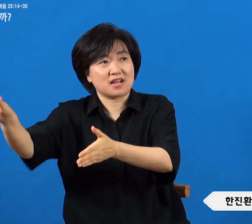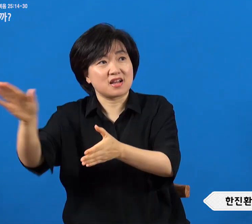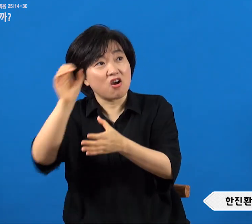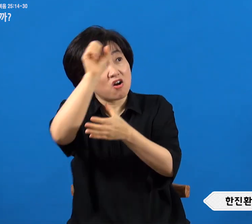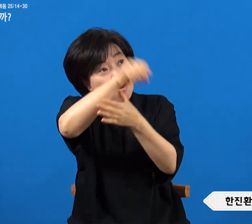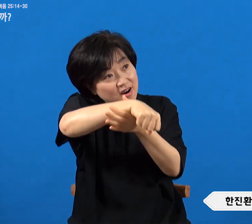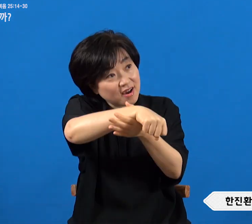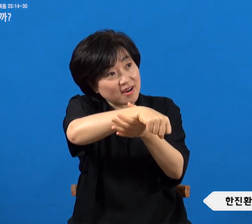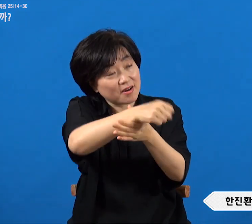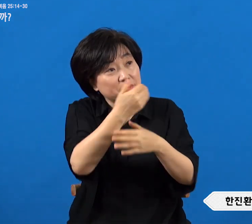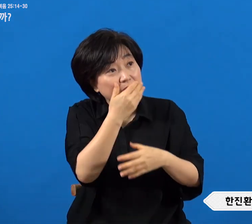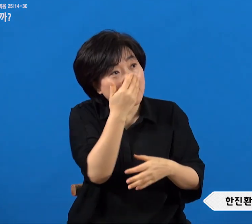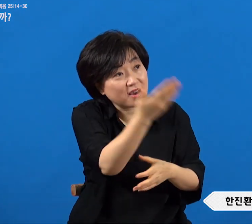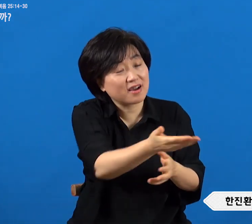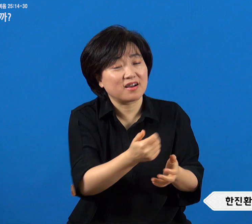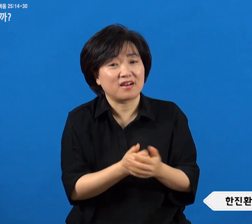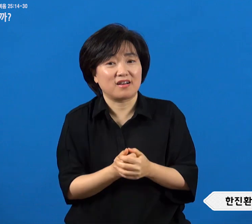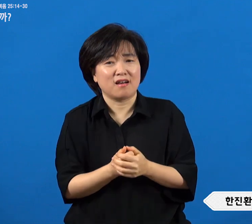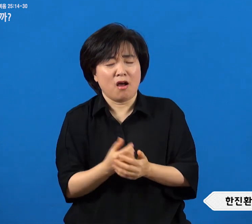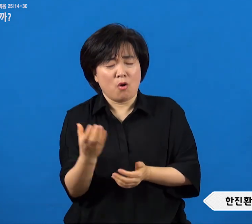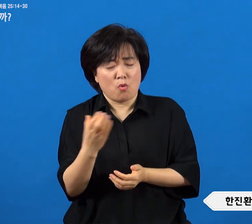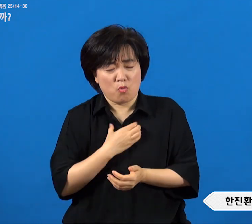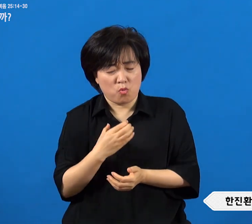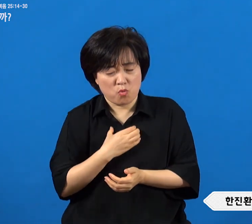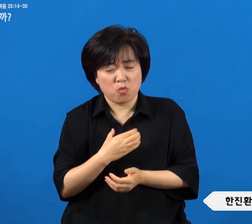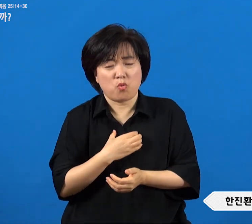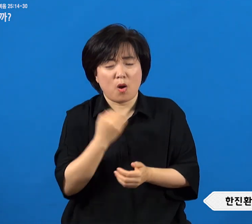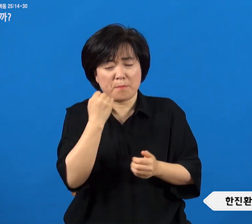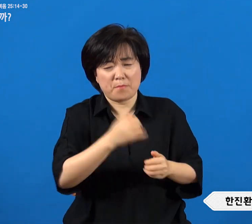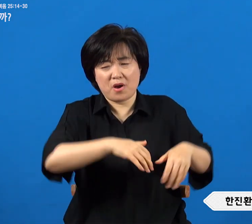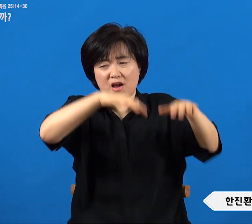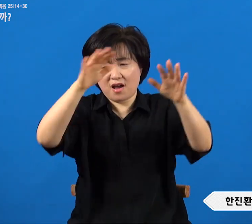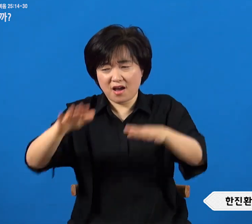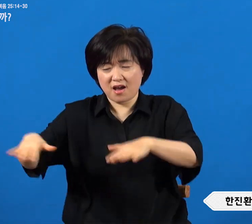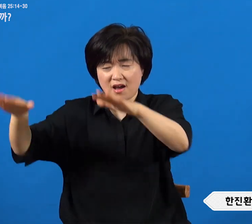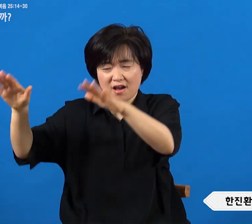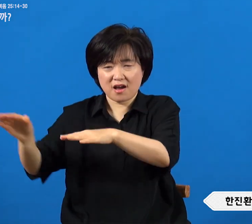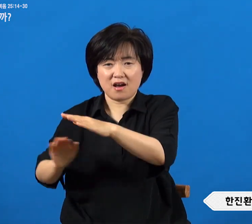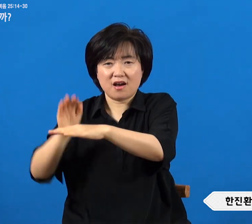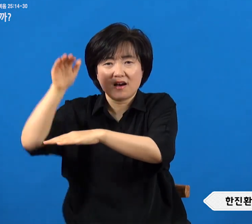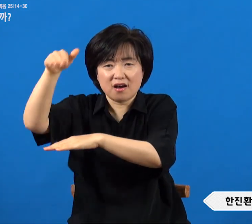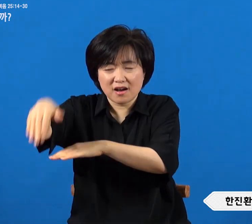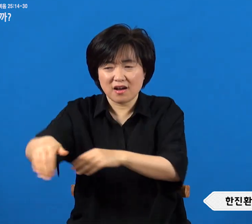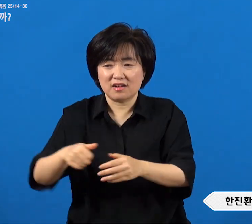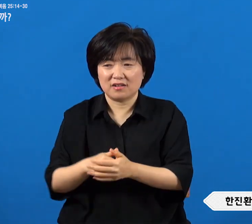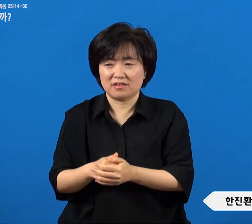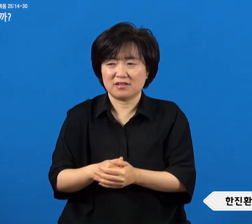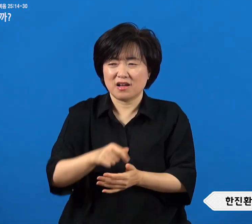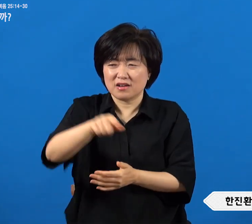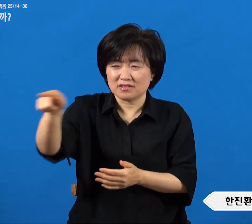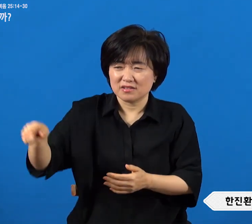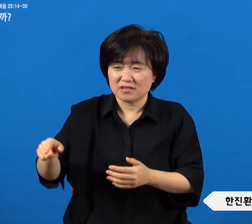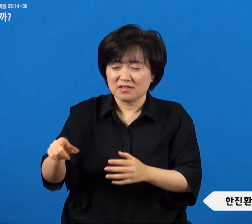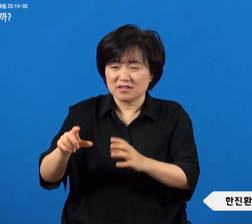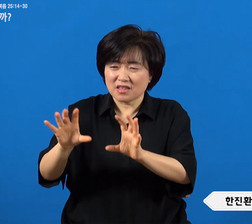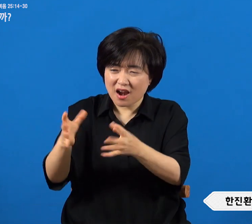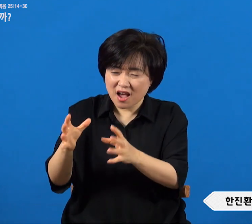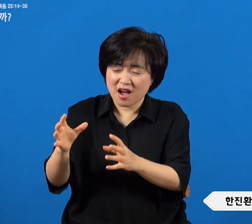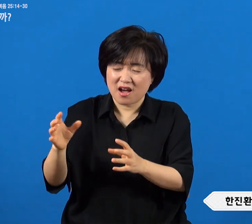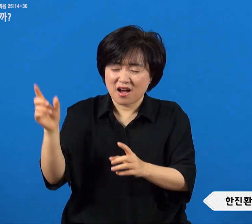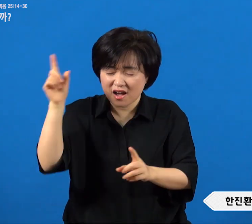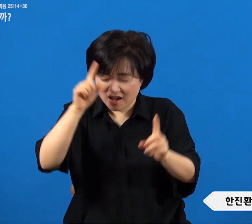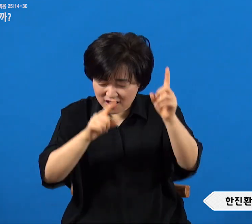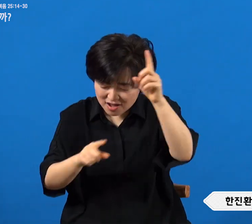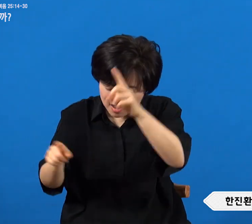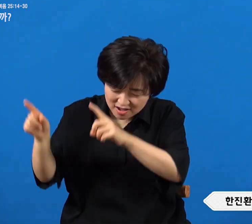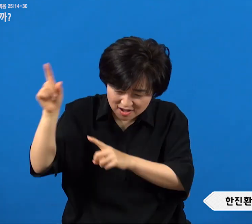허락해 주시겠습니까? 위태로운 파도를 헤쳐나가야 하고, 남부 인도의 험한 기후에 몸이 상하고, 부족한